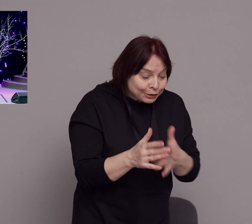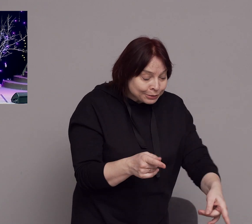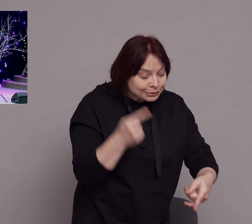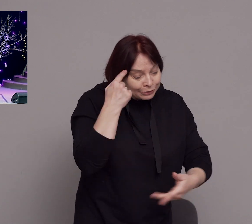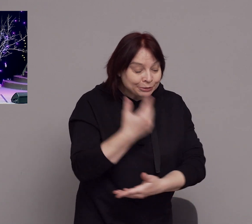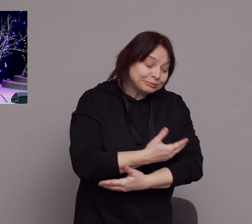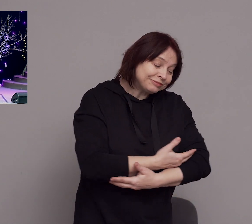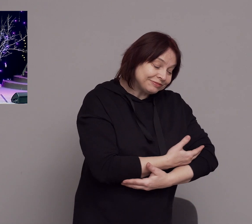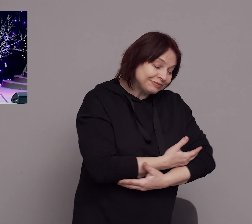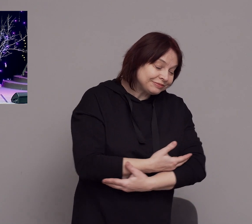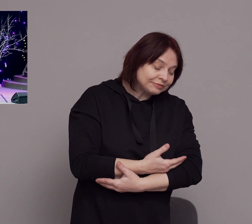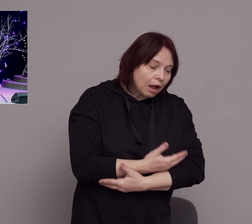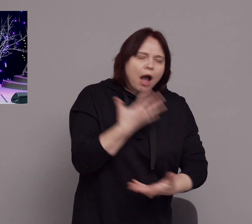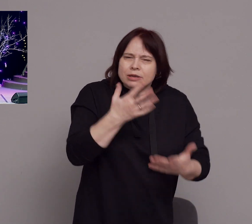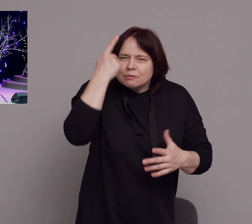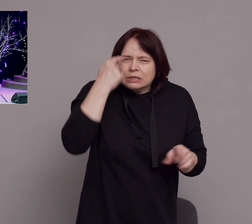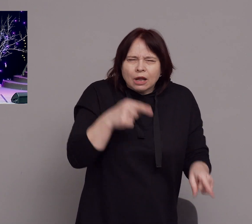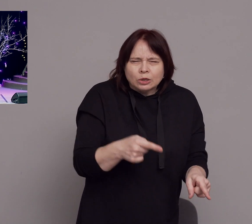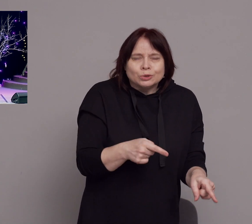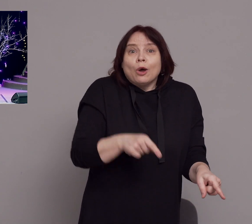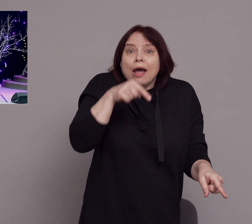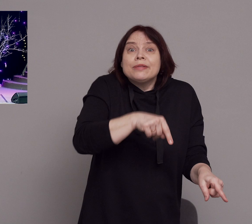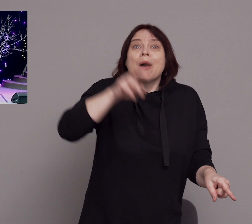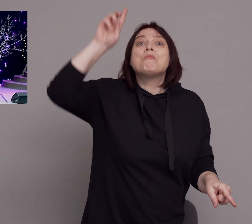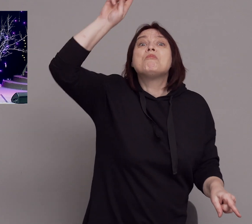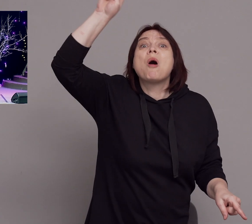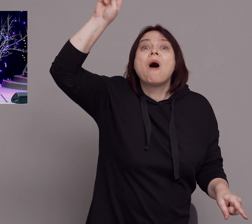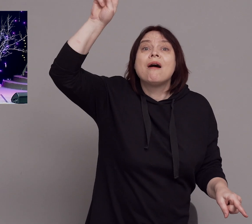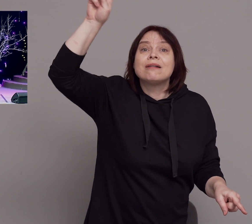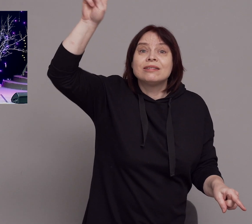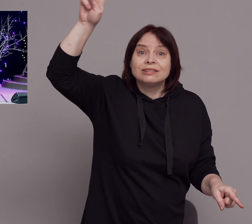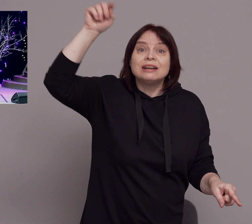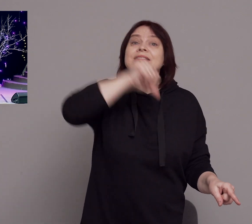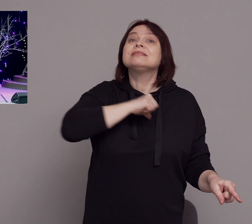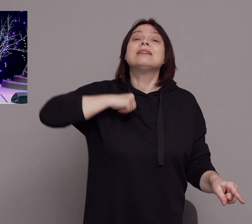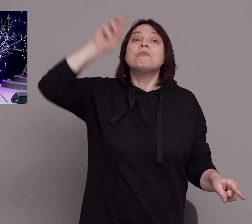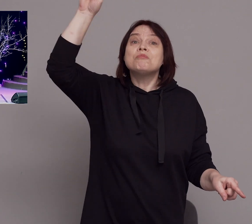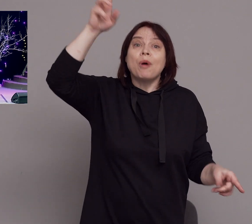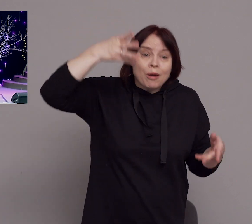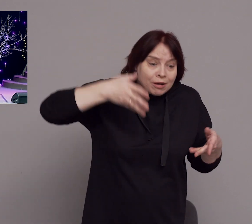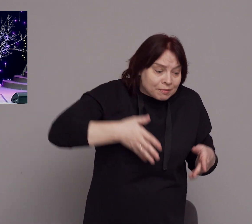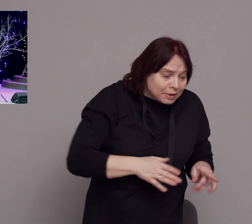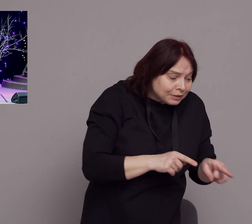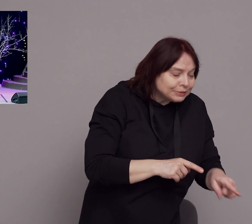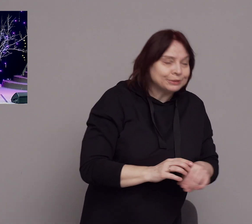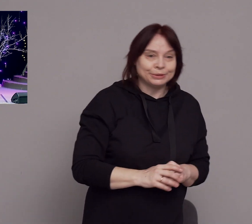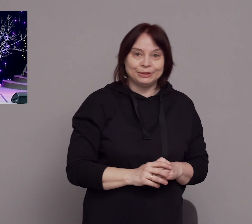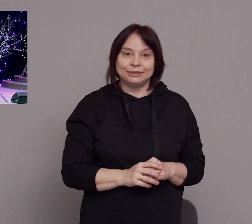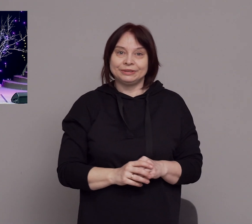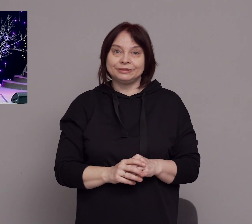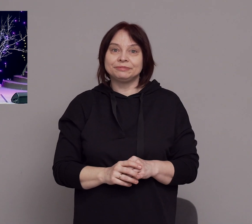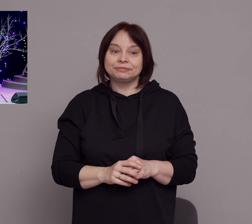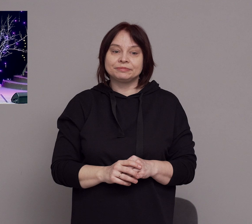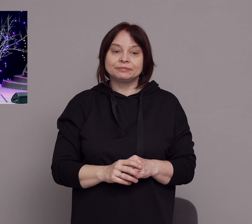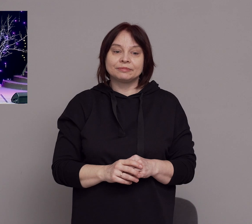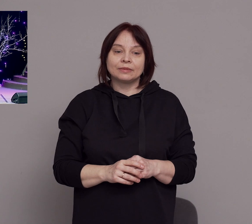чтобы нам ясно увидеть чудо воплощения, нам нужно увидеть то, что было до воплощения. Для того, чтобы